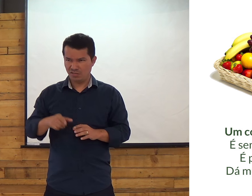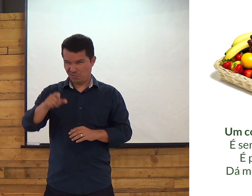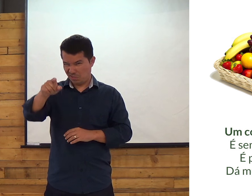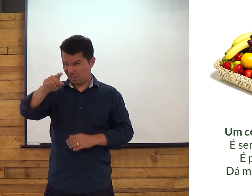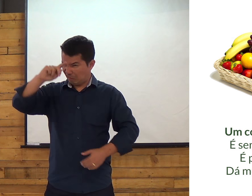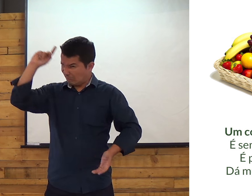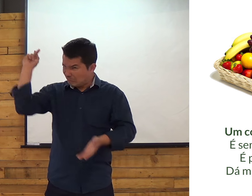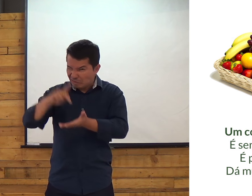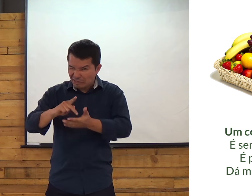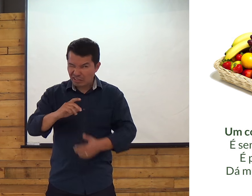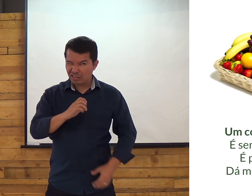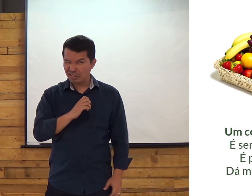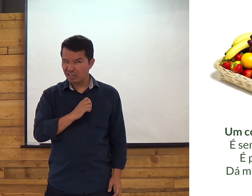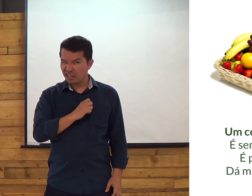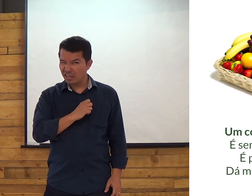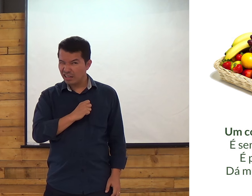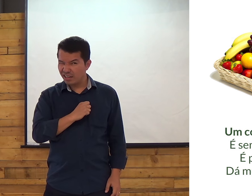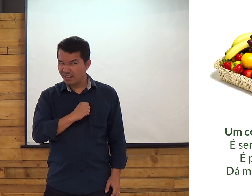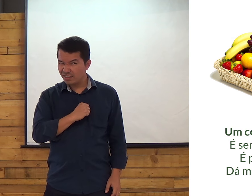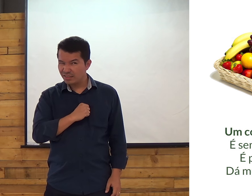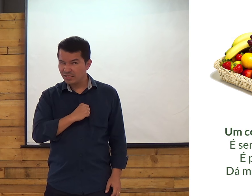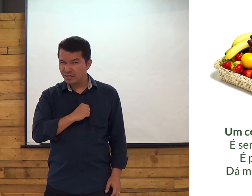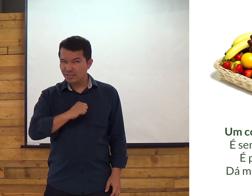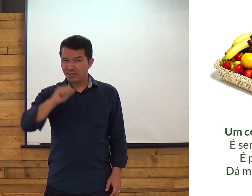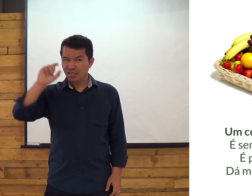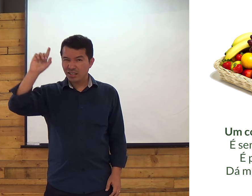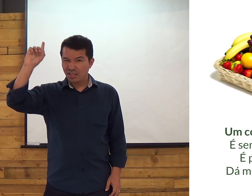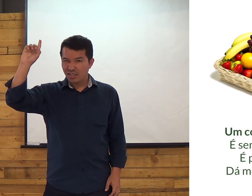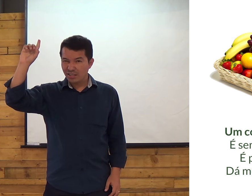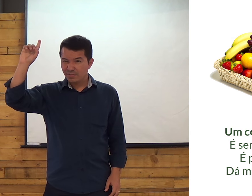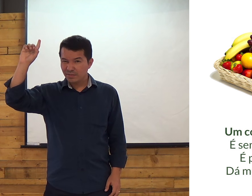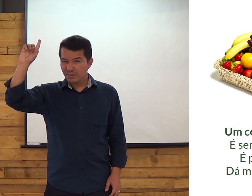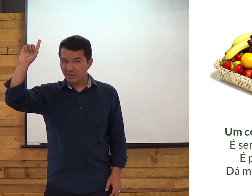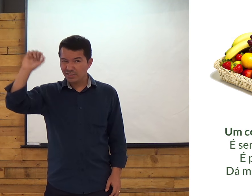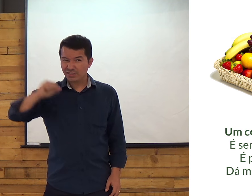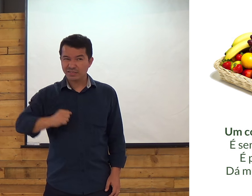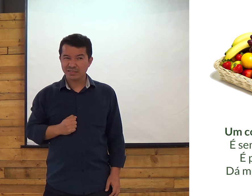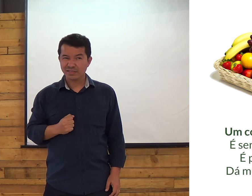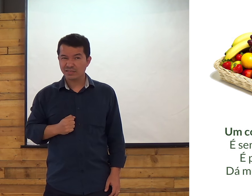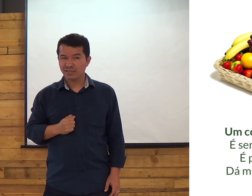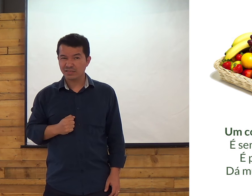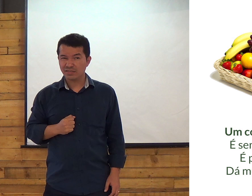é? Você realmente ama a Deus?